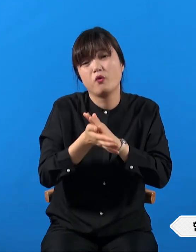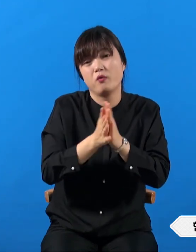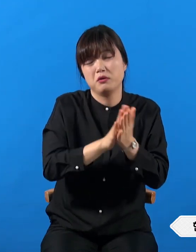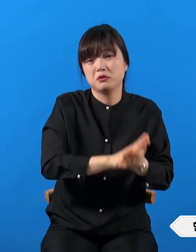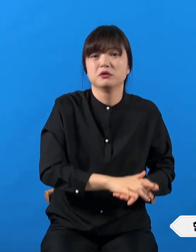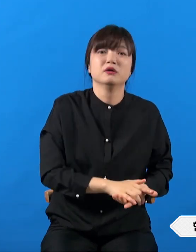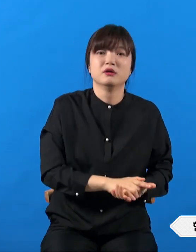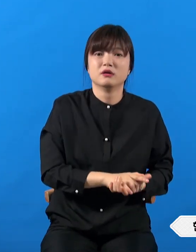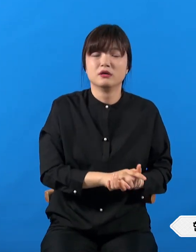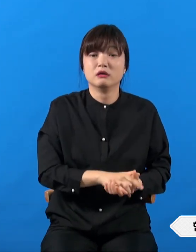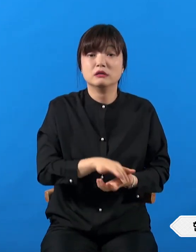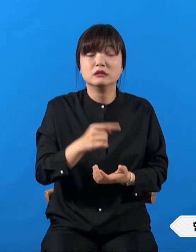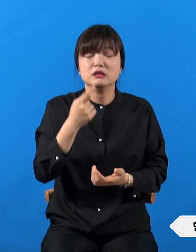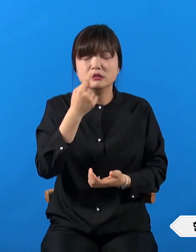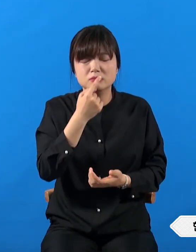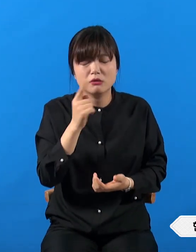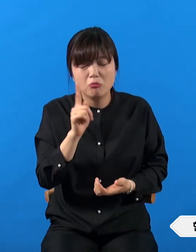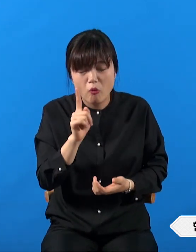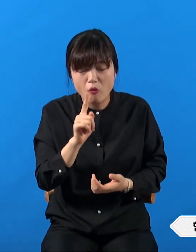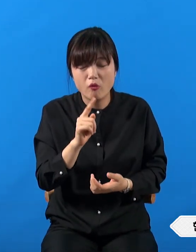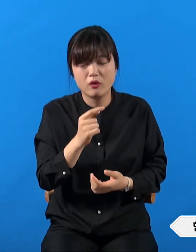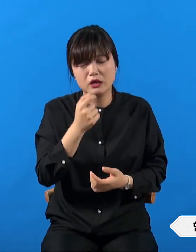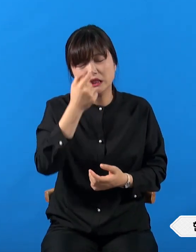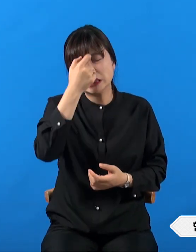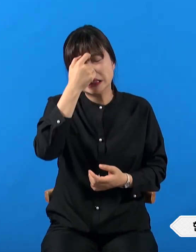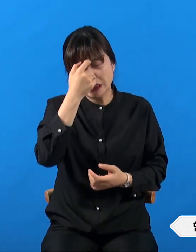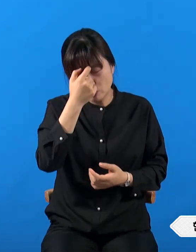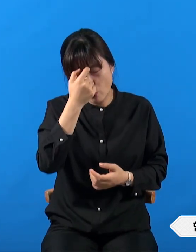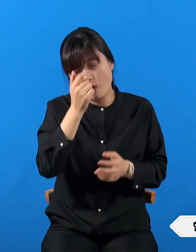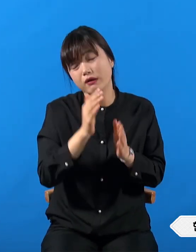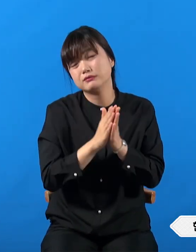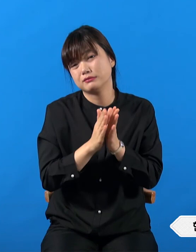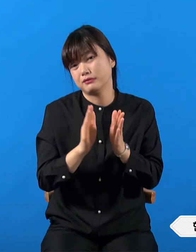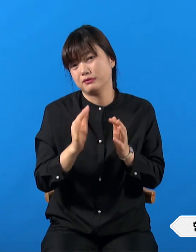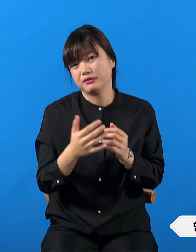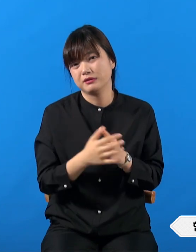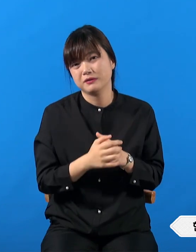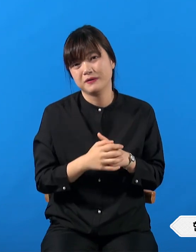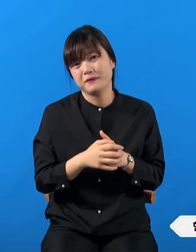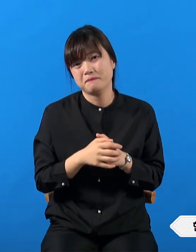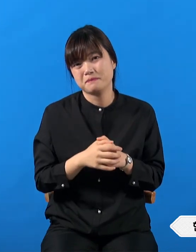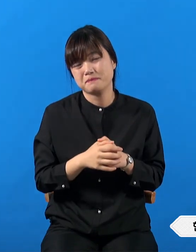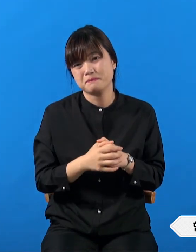변했습니다. 그의 입에서 기도가 흘러나오기 시작한 것입니다.